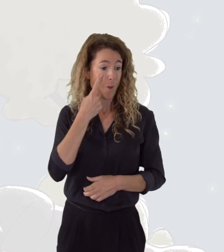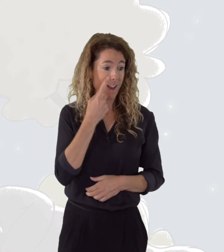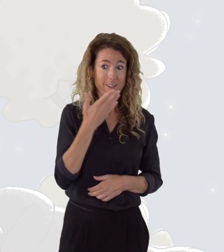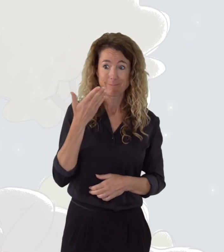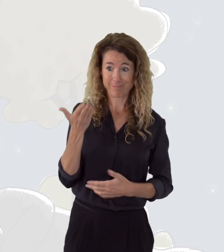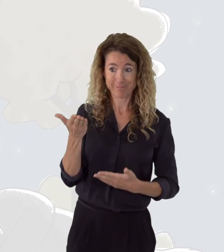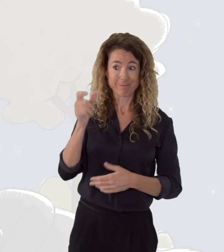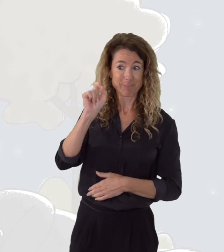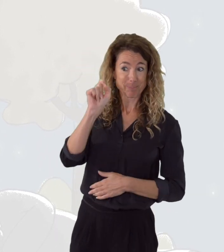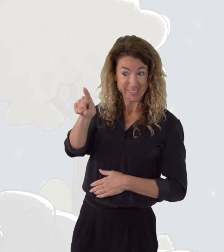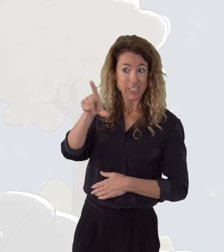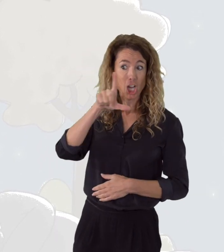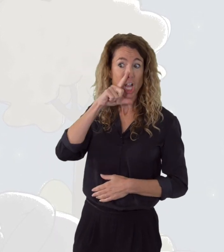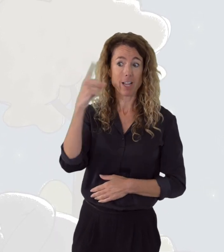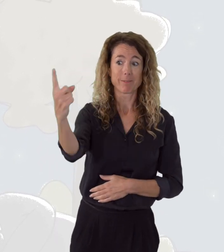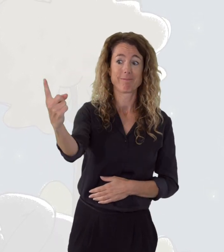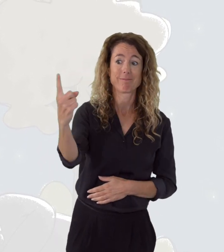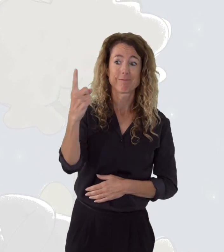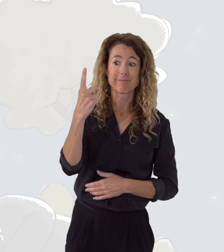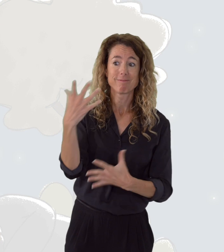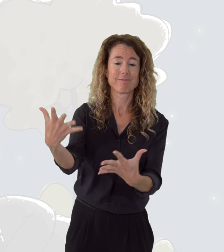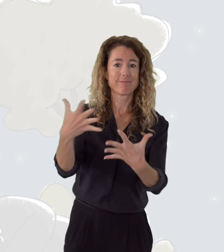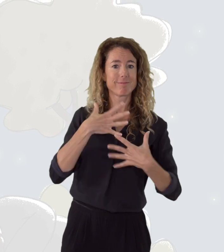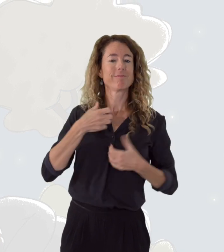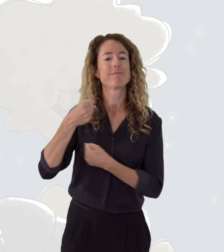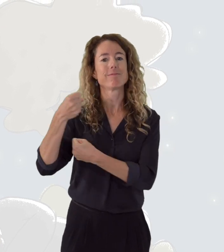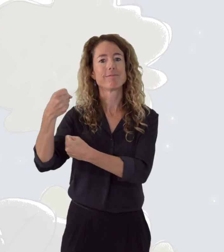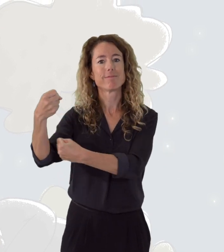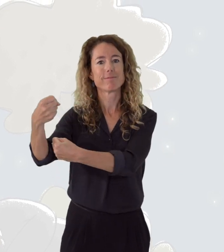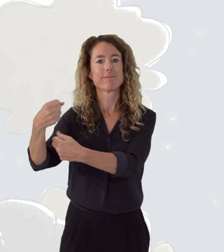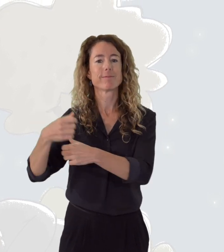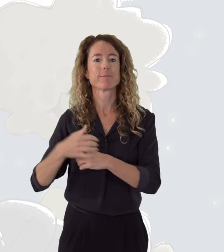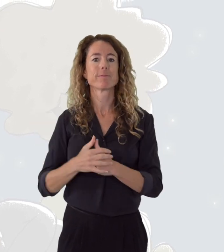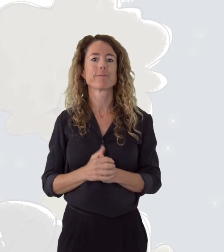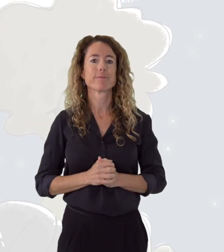Levez-vous, allons, voyez, l'homme qui me livre est arrivé. »